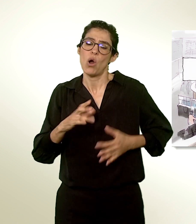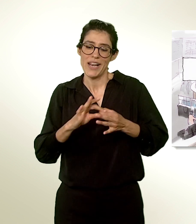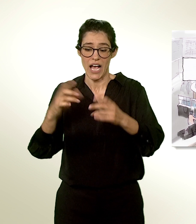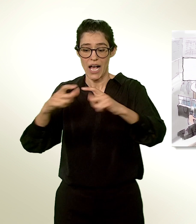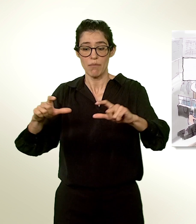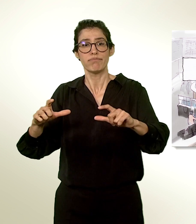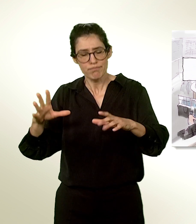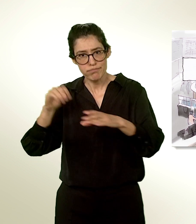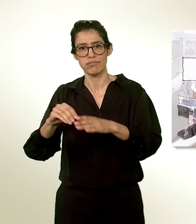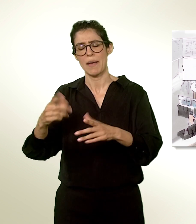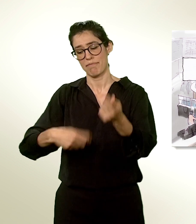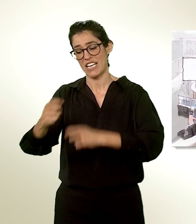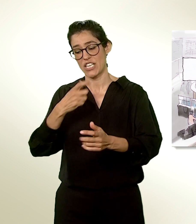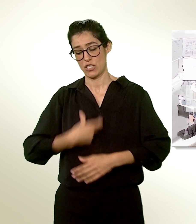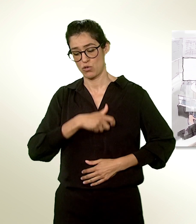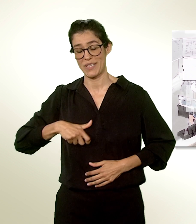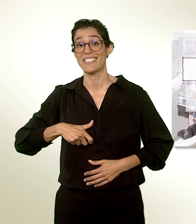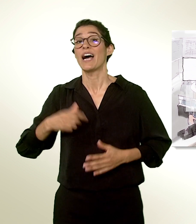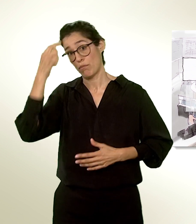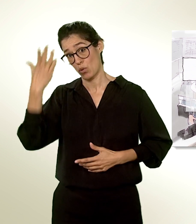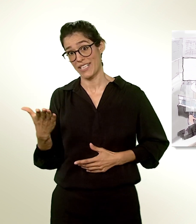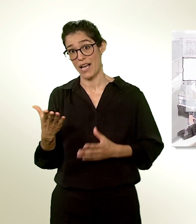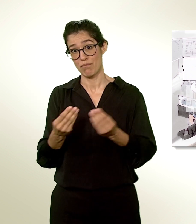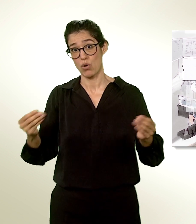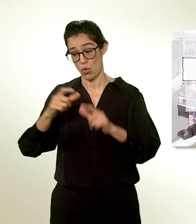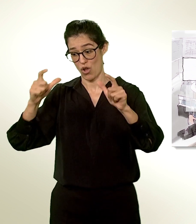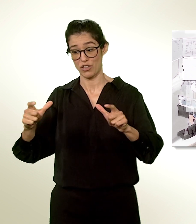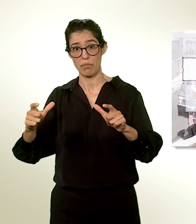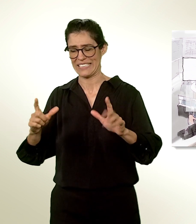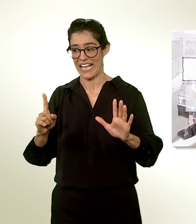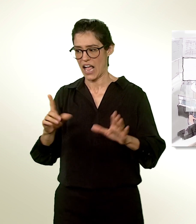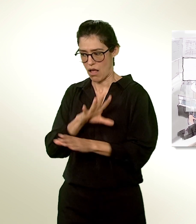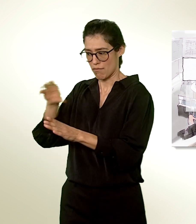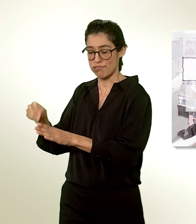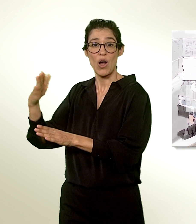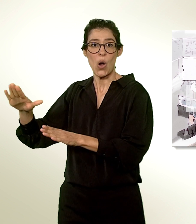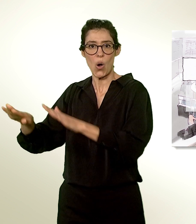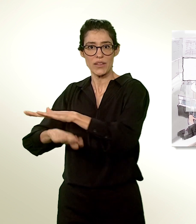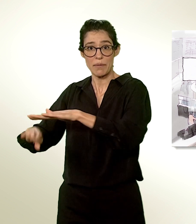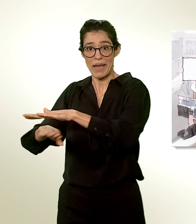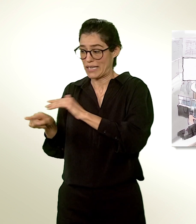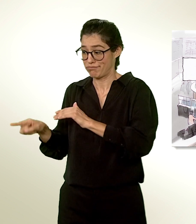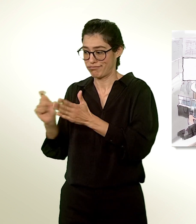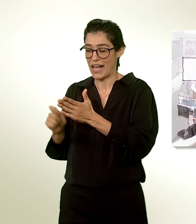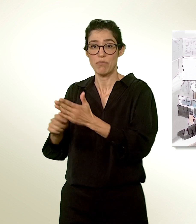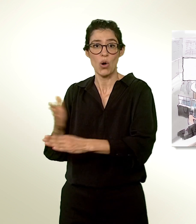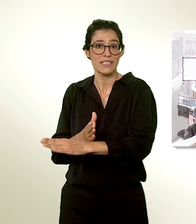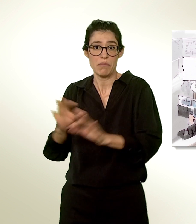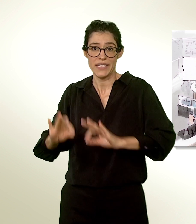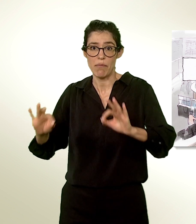de nombreuses entreprises suisses émettent leurs obligations dans des pays qui ne perçoivent pas d'impôt anticipé ou qui pratiquent un taux inférieur. Pour rendre